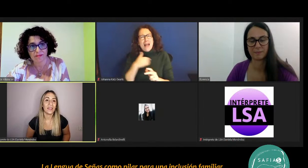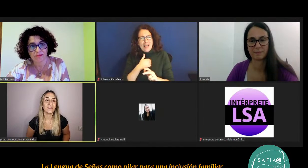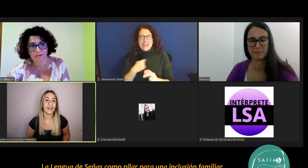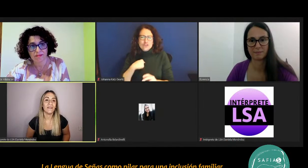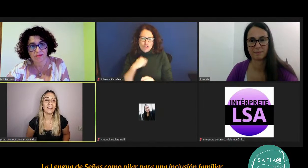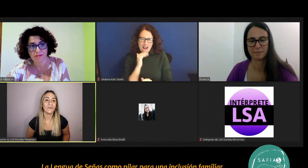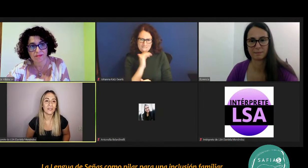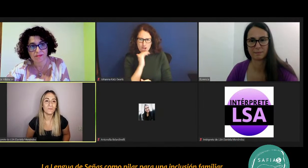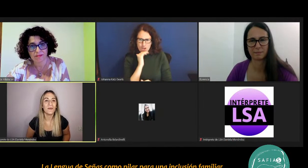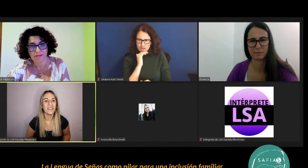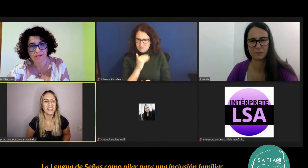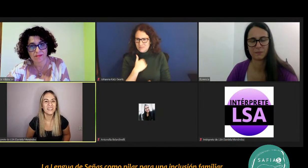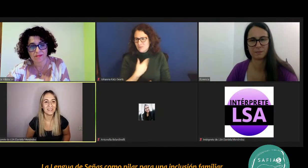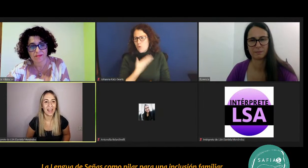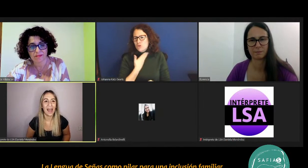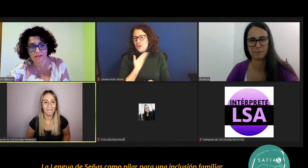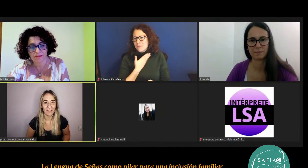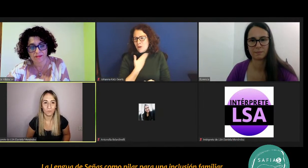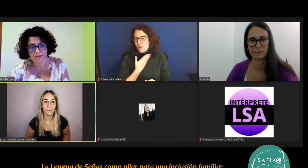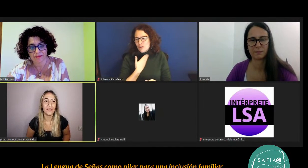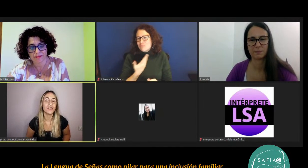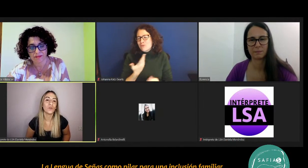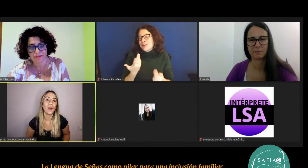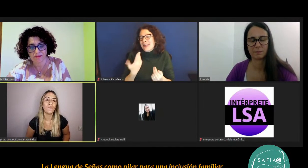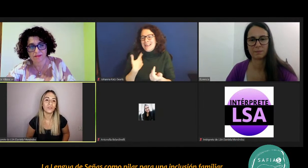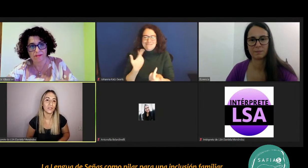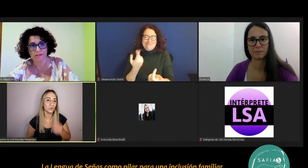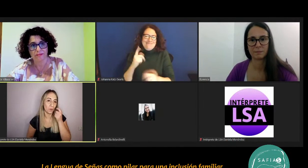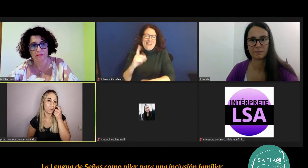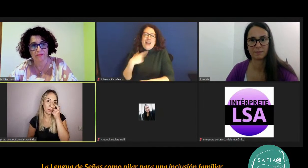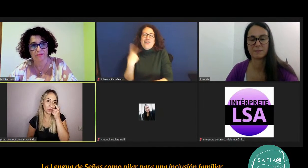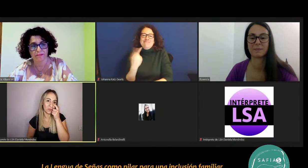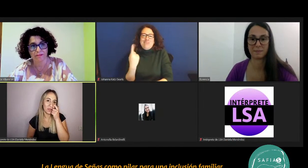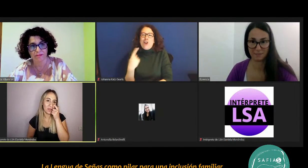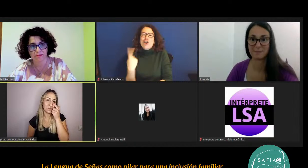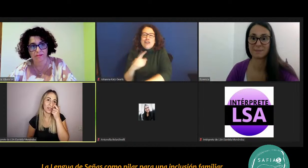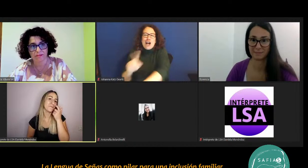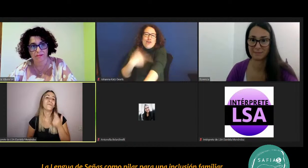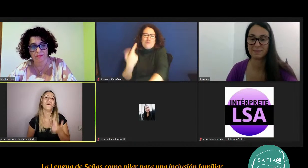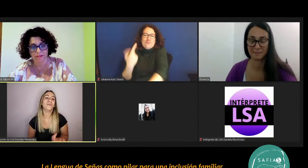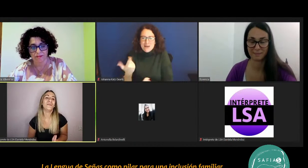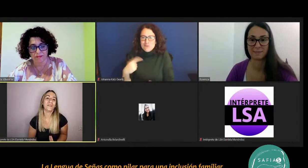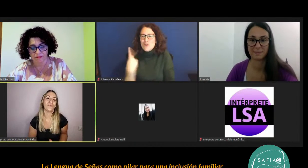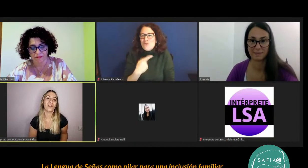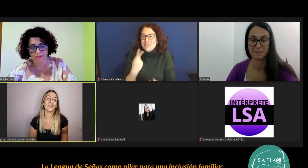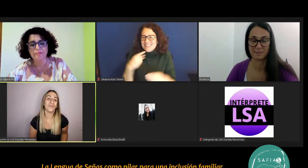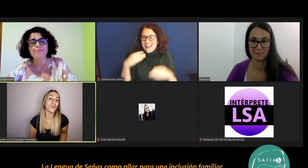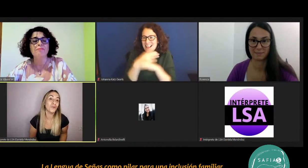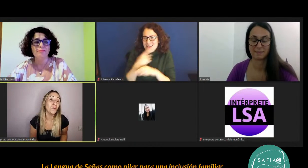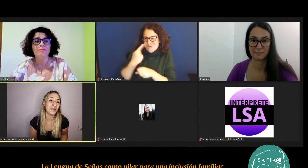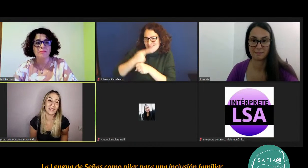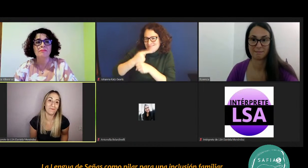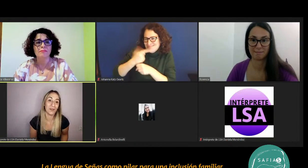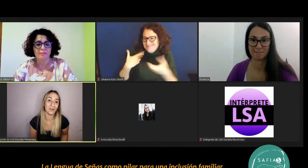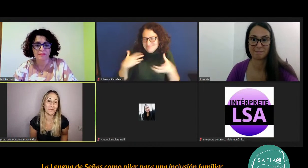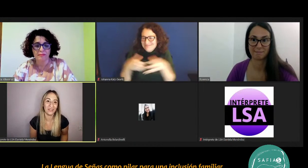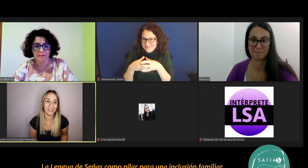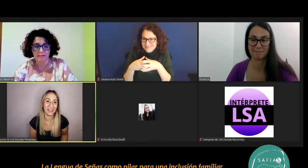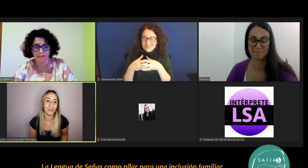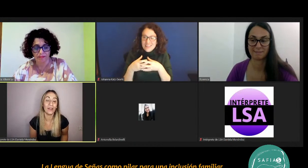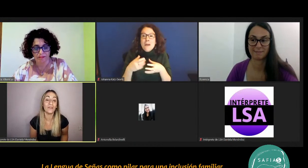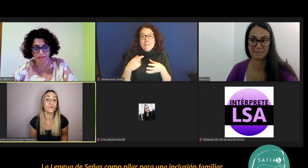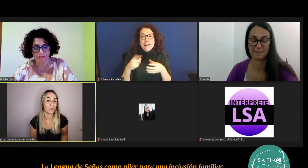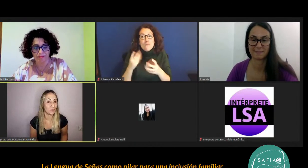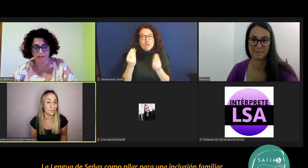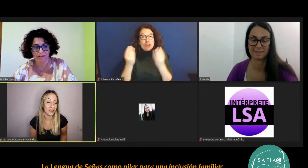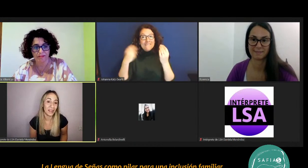desde que se hablan lenguas, mis padres, con mis padres yo hablo, sí, uso mi voz, porque obviamente es por una cuestión de costumbre, ya estamos acostumbrados a